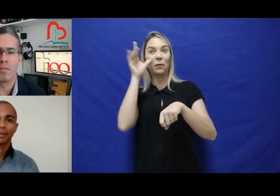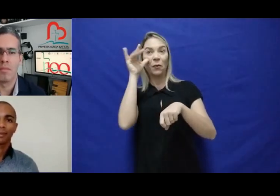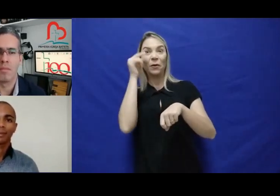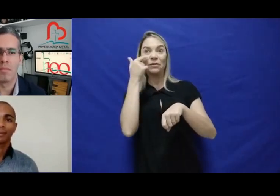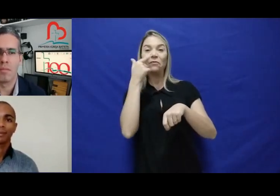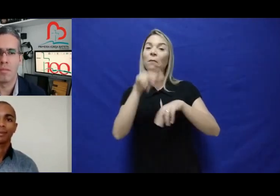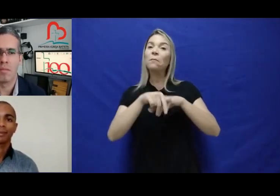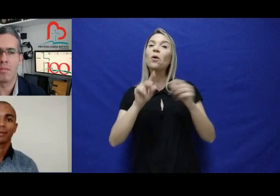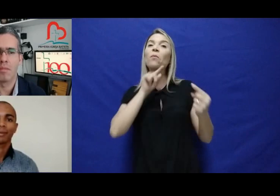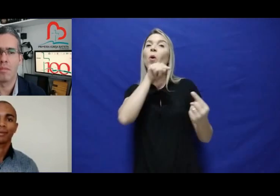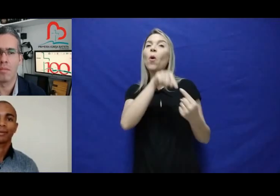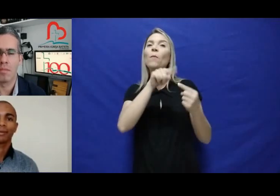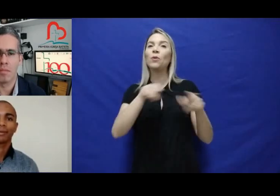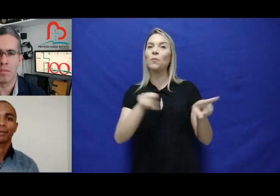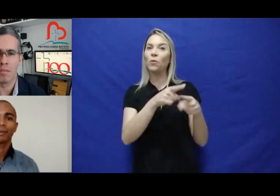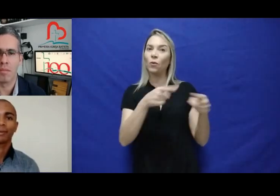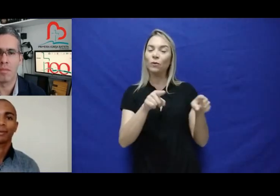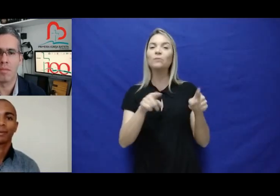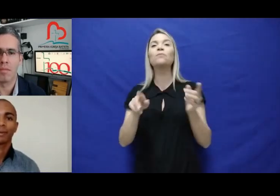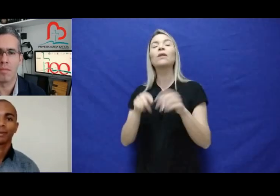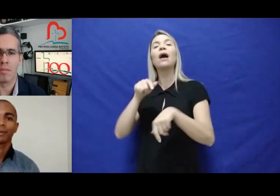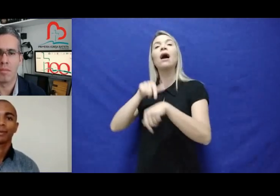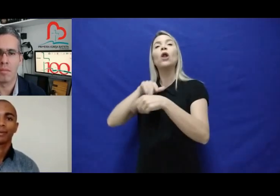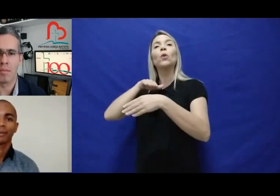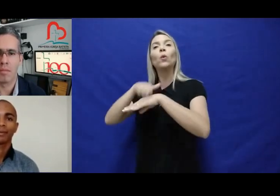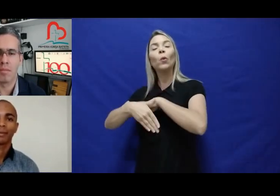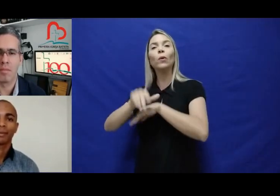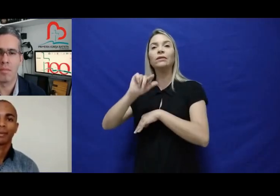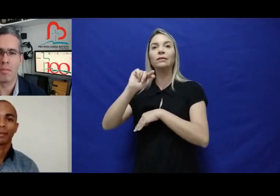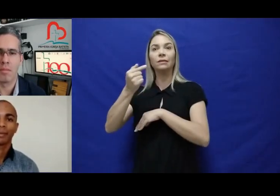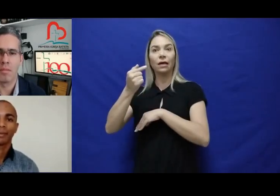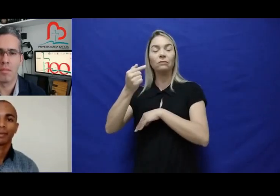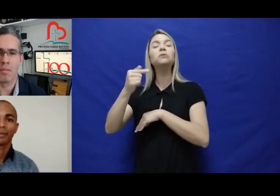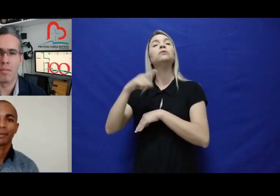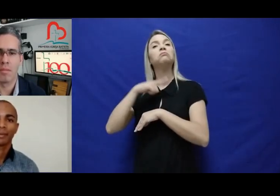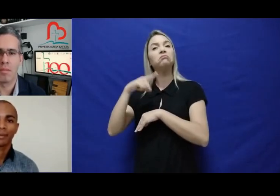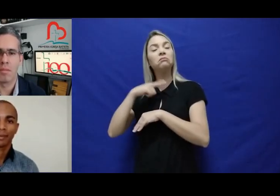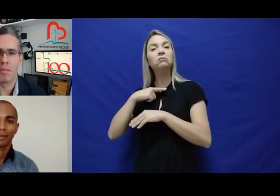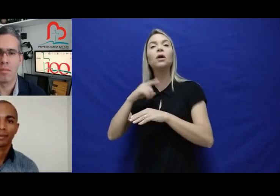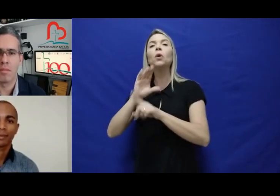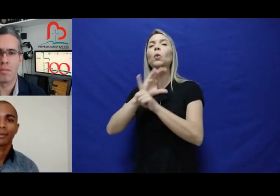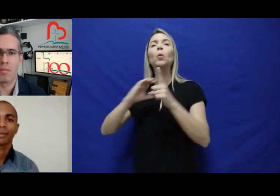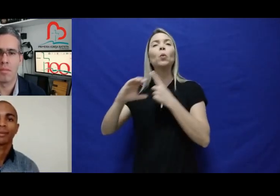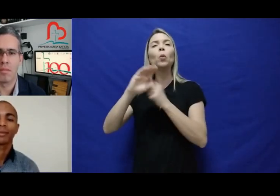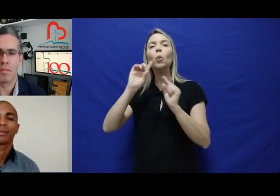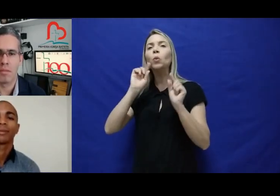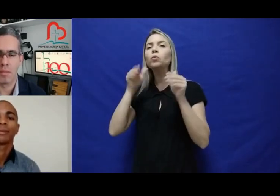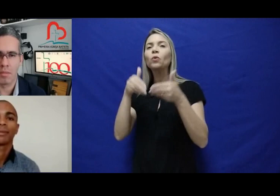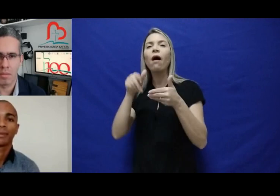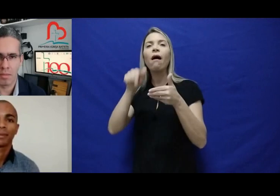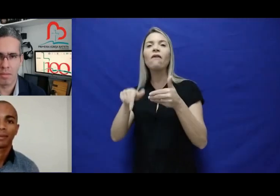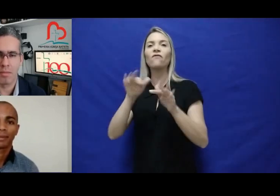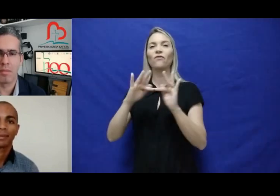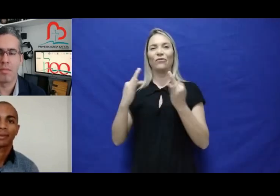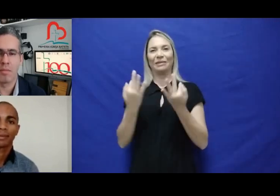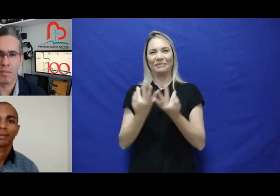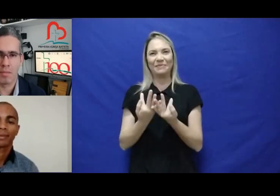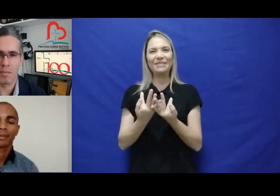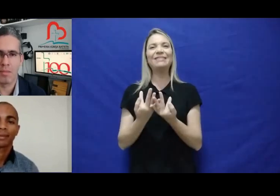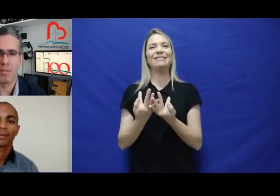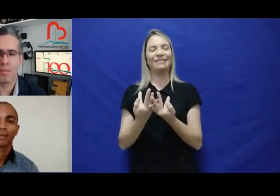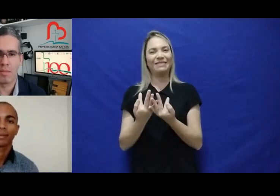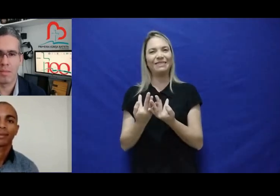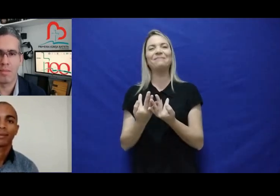sábado às 17 horas. Às 19 horas, a live com o Ministério da Família, o culto com as famílias.